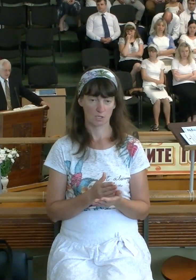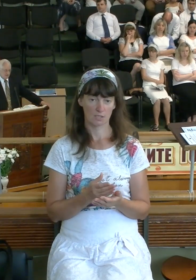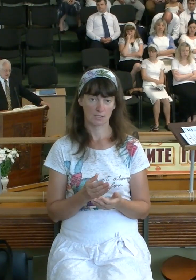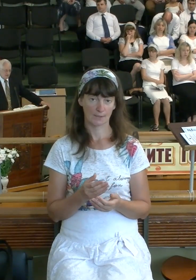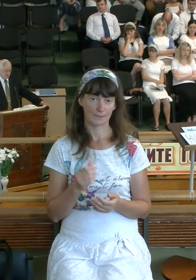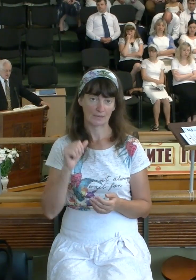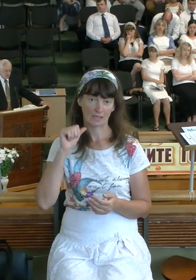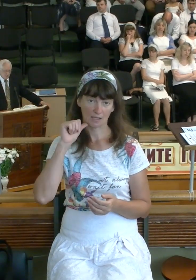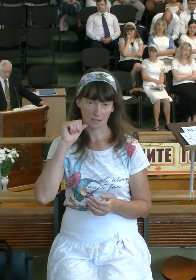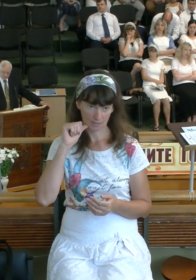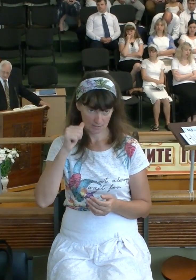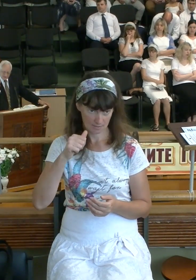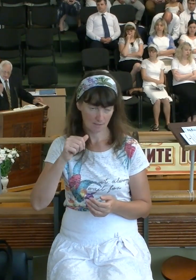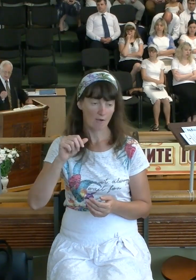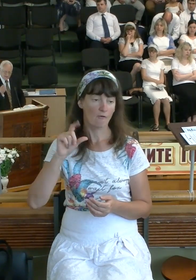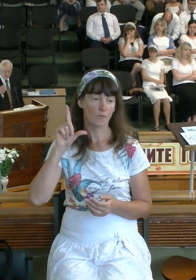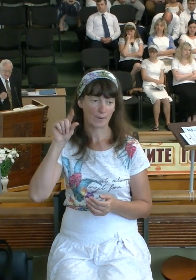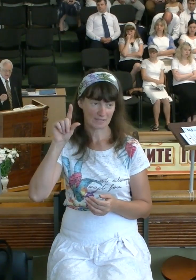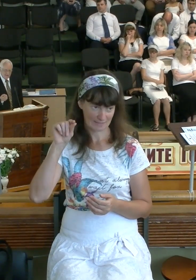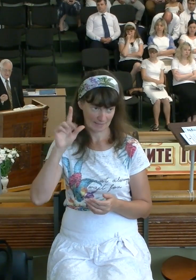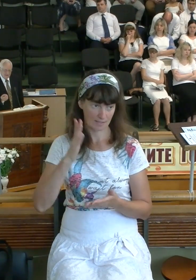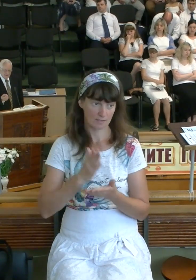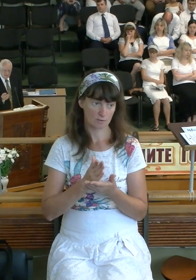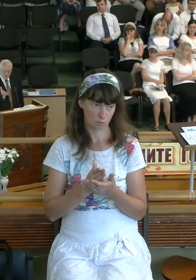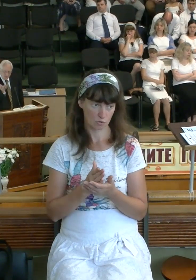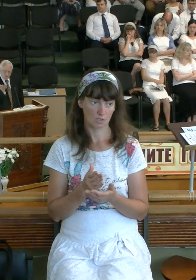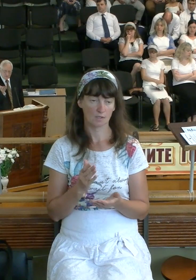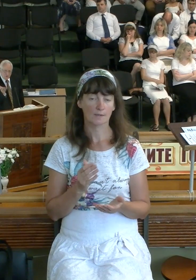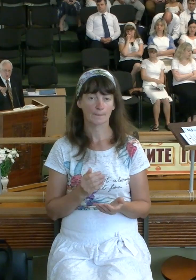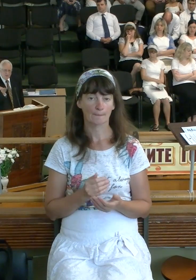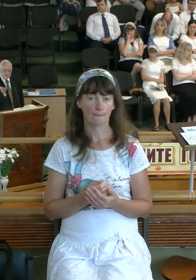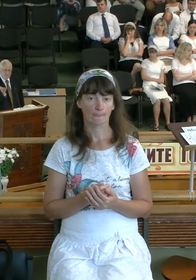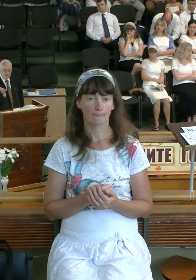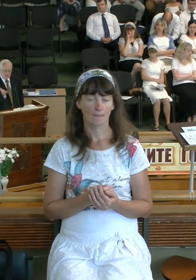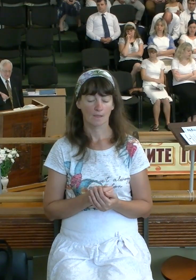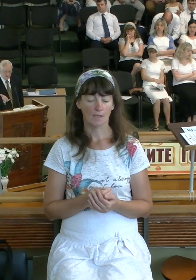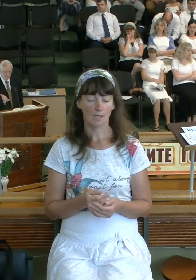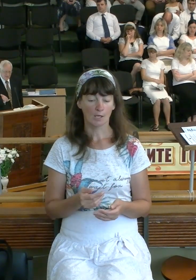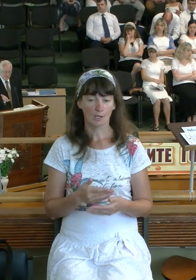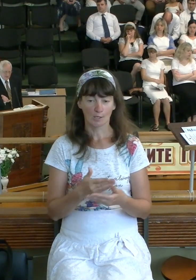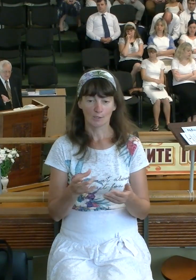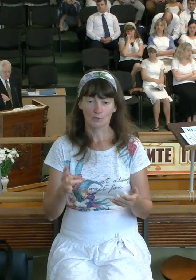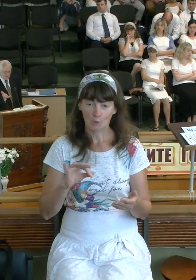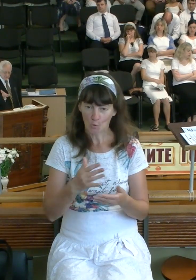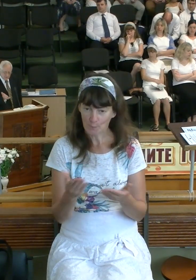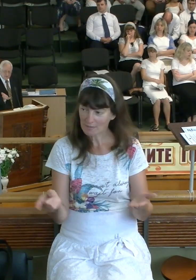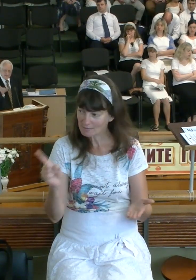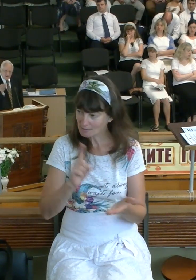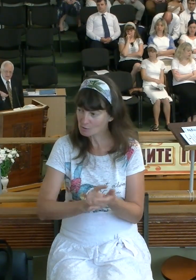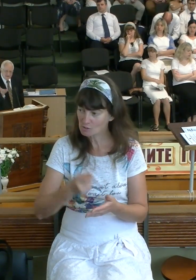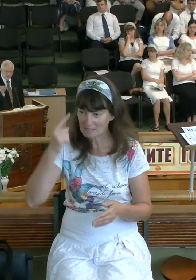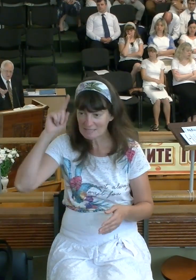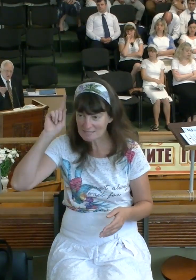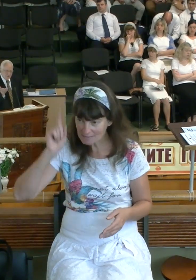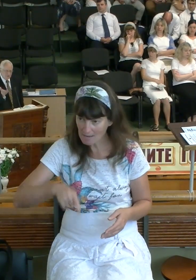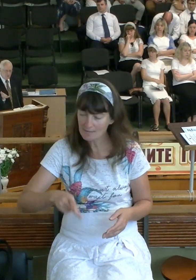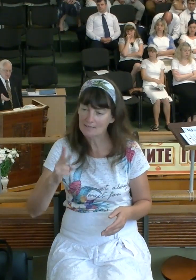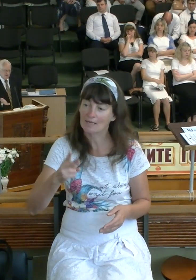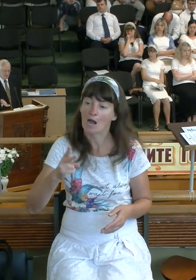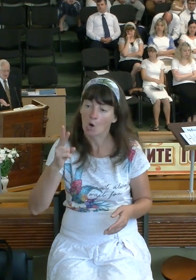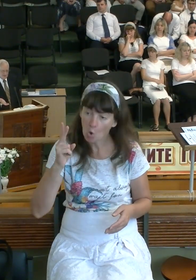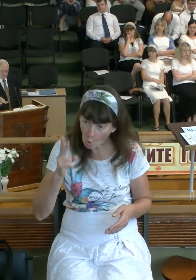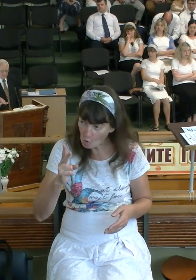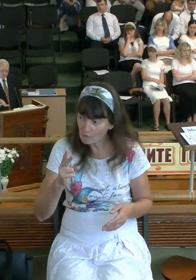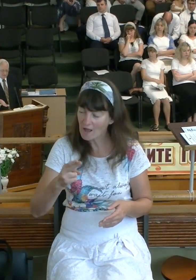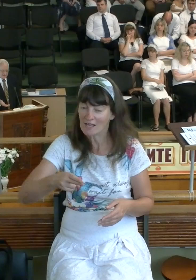затронем. Но мы должны знать, какого духа мы имеем. Написано, не знаете, какого вы